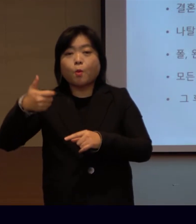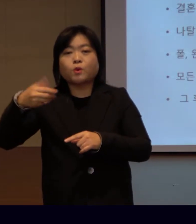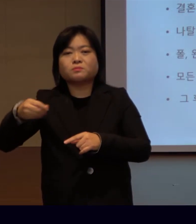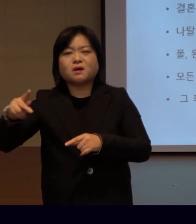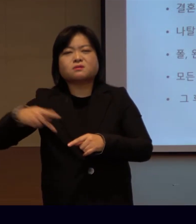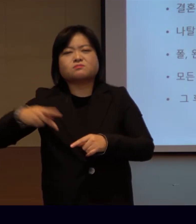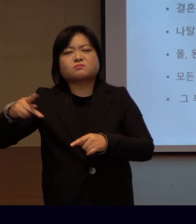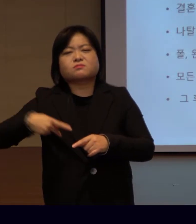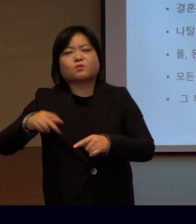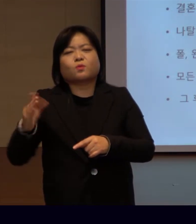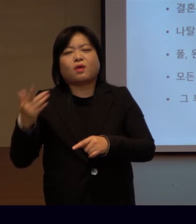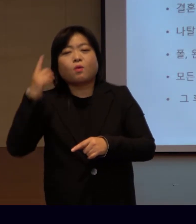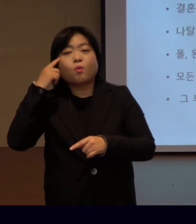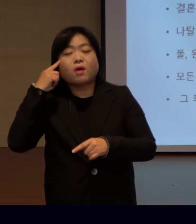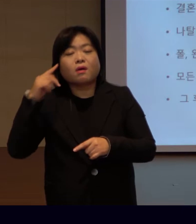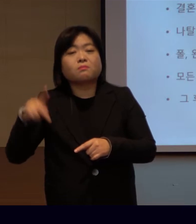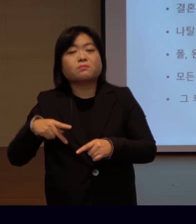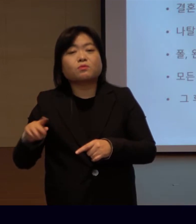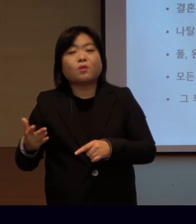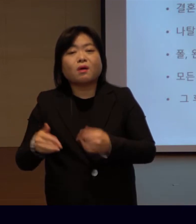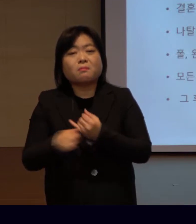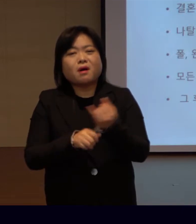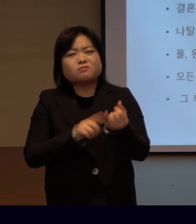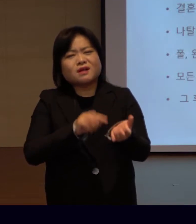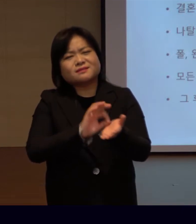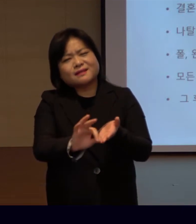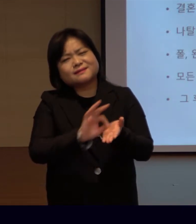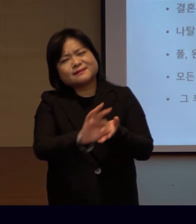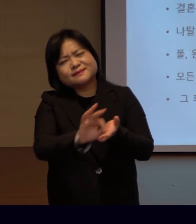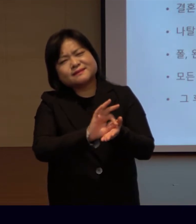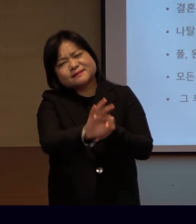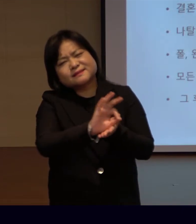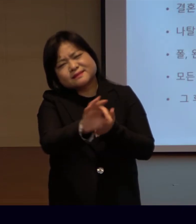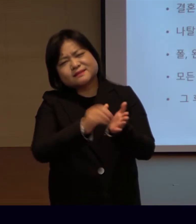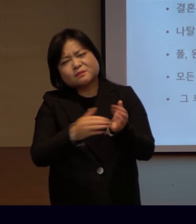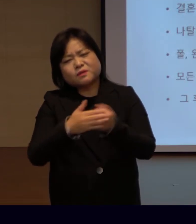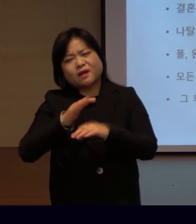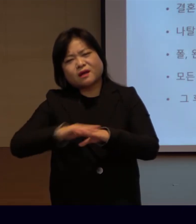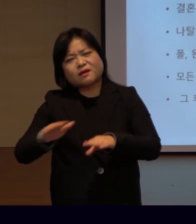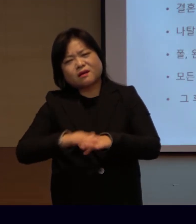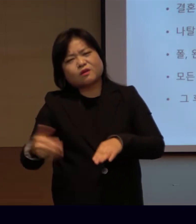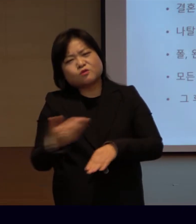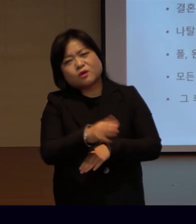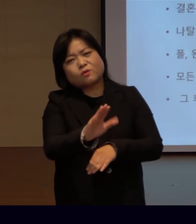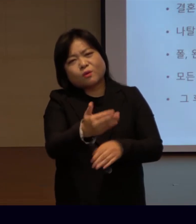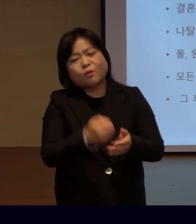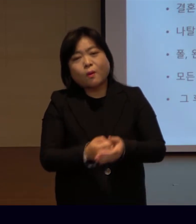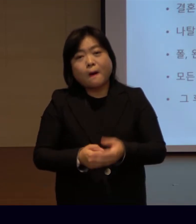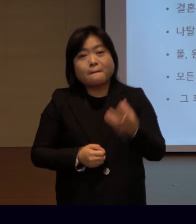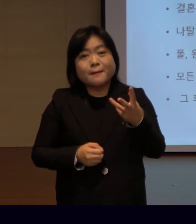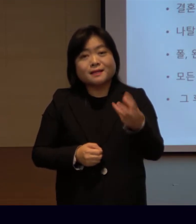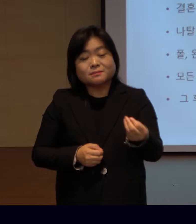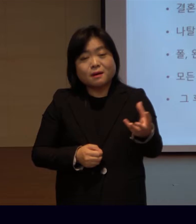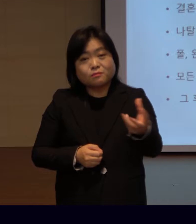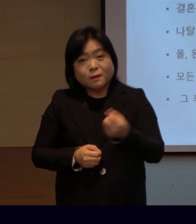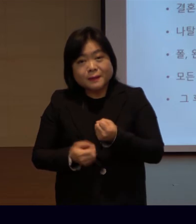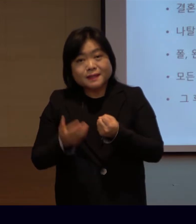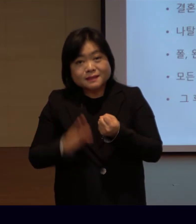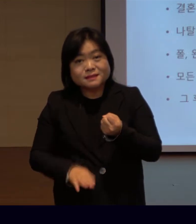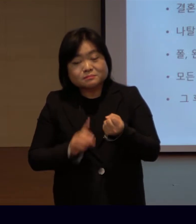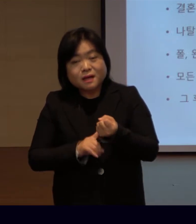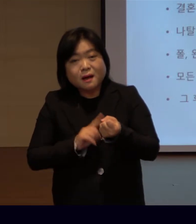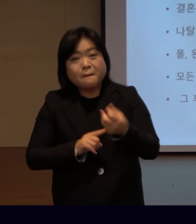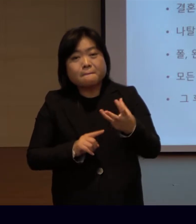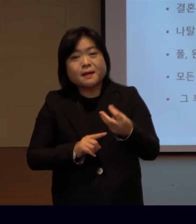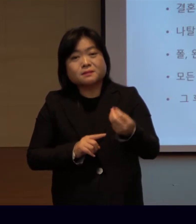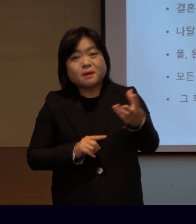부채를 짊어집니다. 왜? 마누라 사치하는 거 맨날 해줘야죠. 그리고 아까 말씀드린 것처럼 80만 프랑이라고 받았지만 사실은